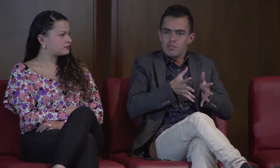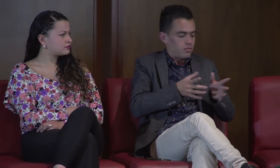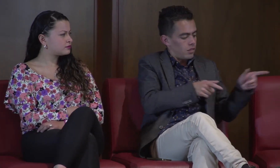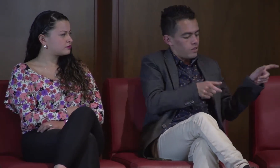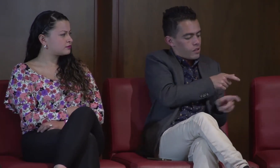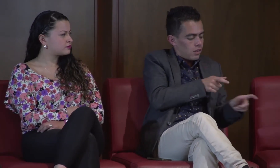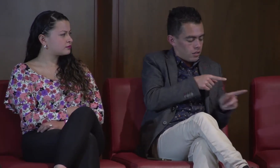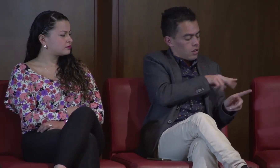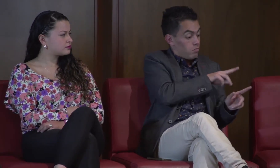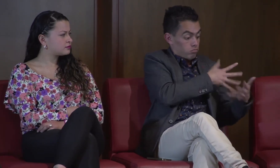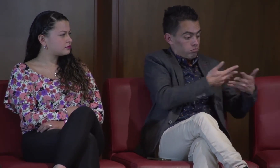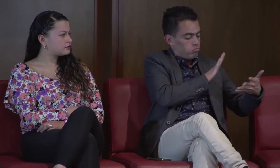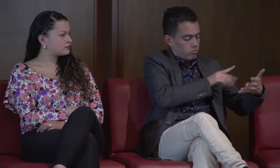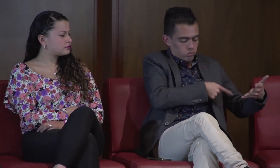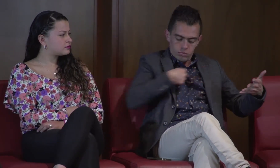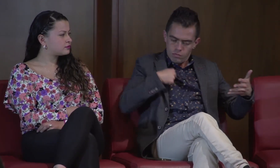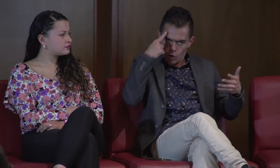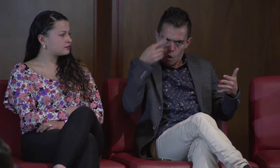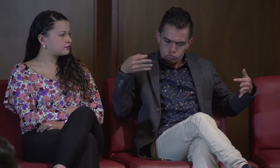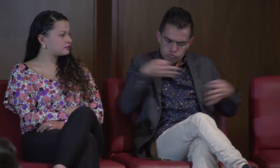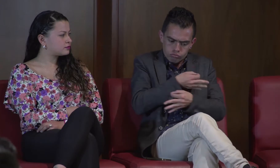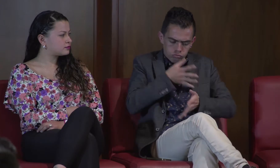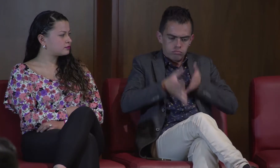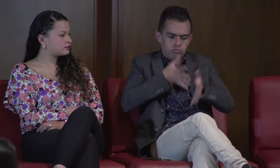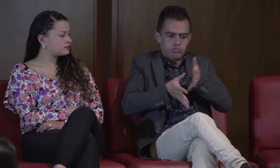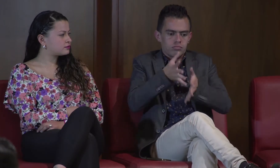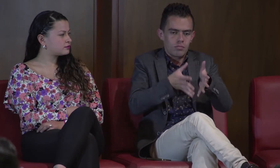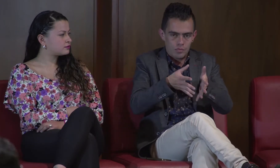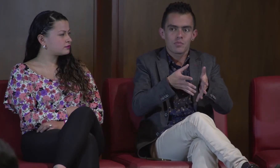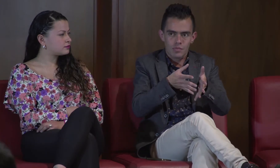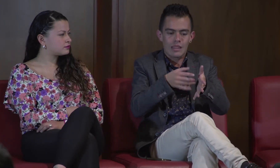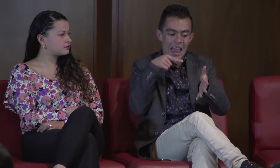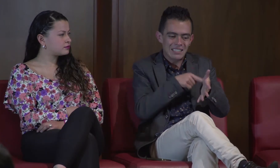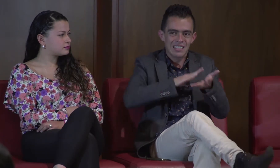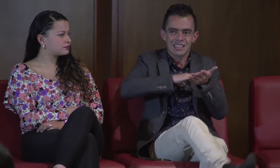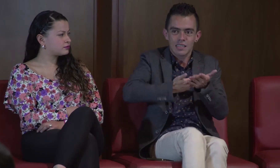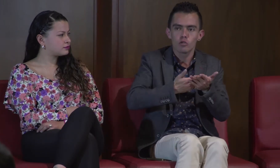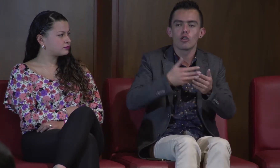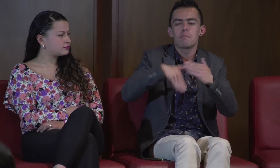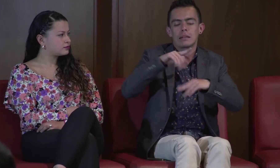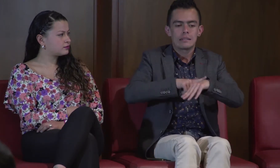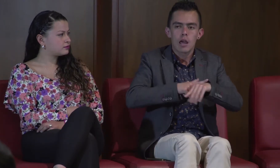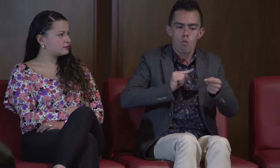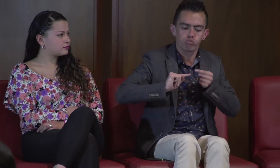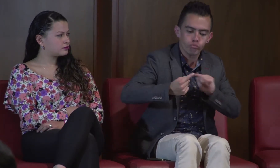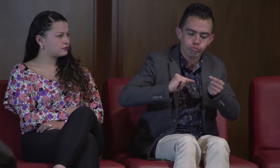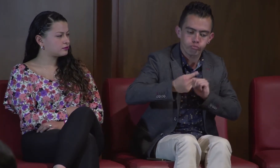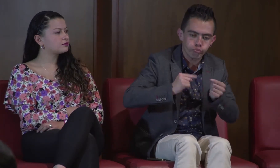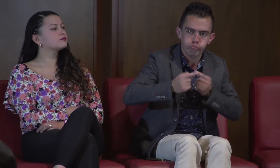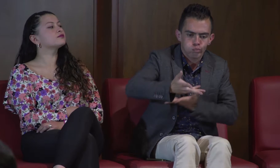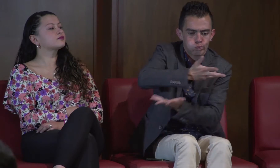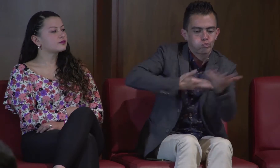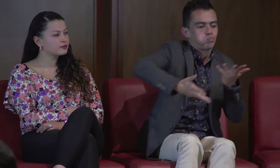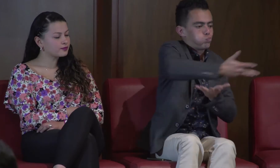mencionaba Juliana, y acercarlo a la lengua de señas no es fácil. Primero hay que entender lo que dice el texto y luego hacer la traslación o